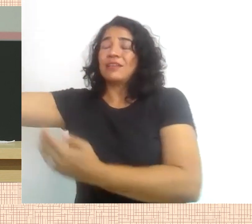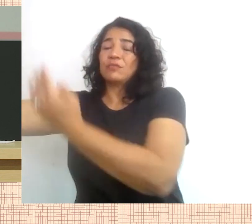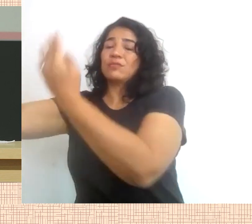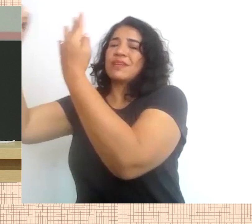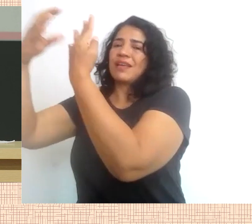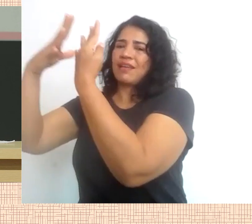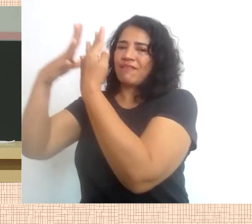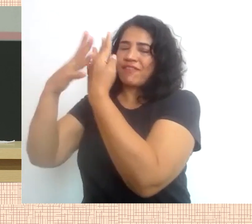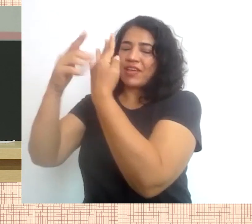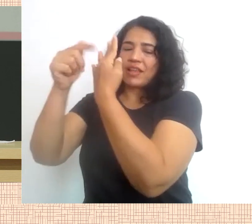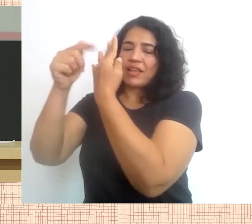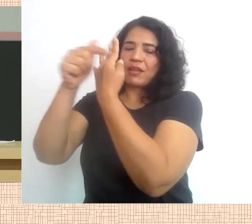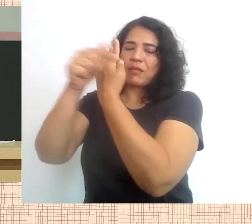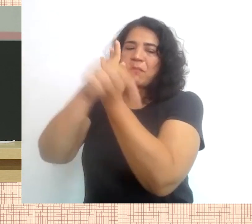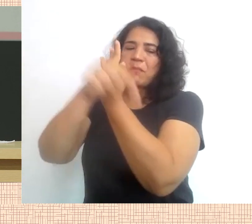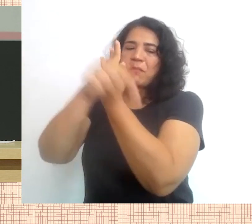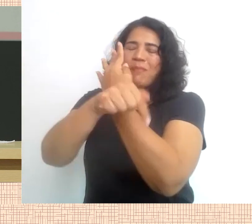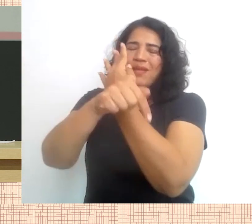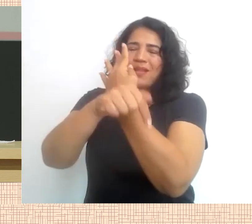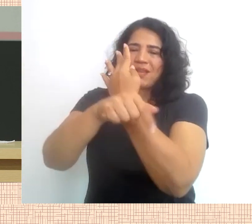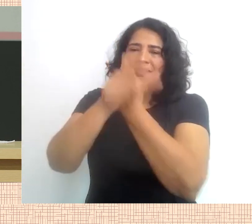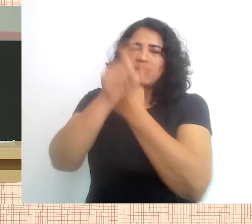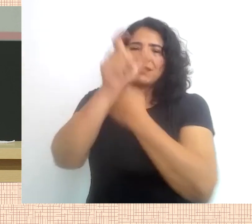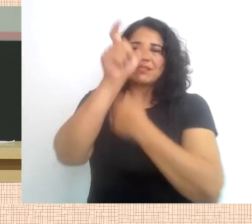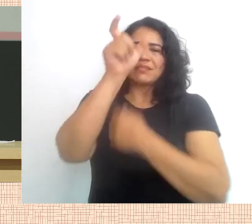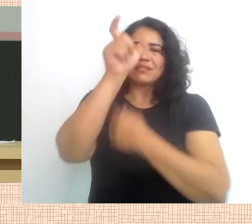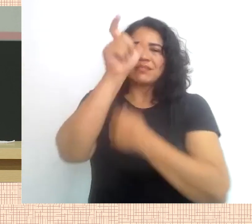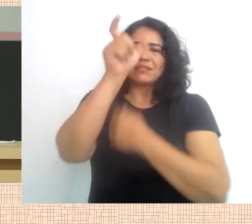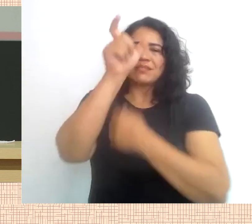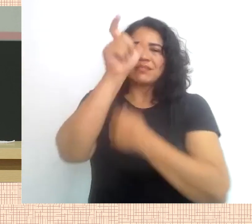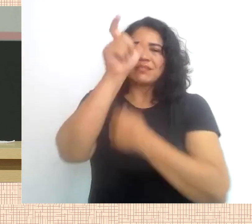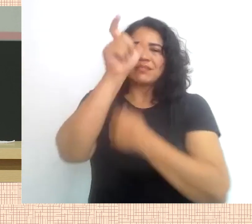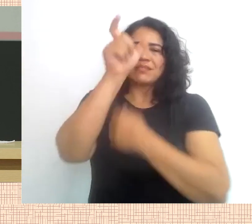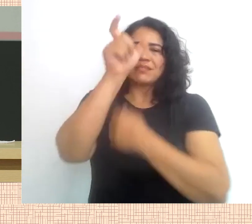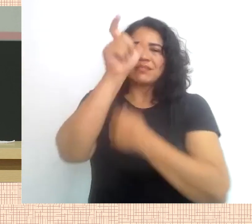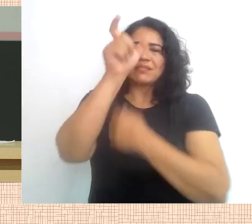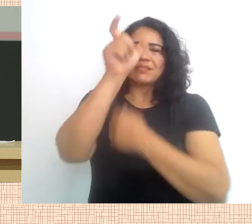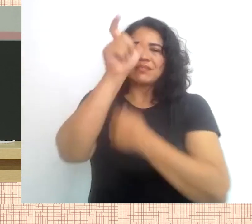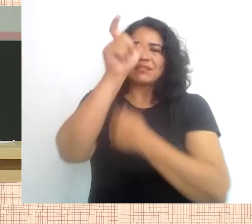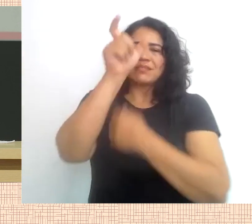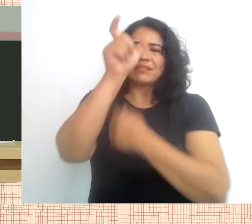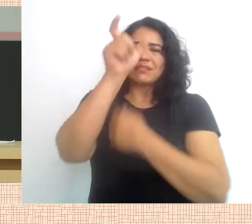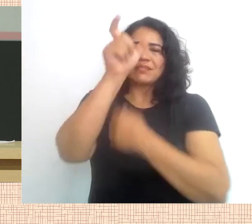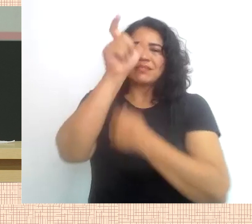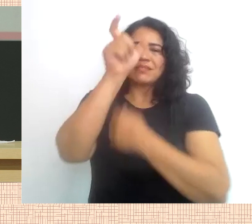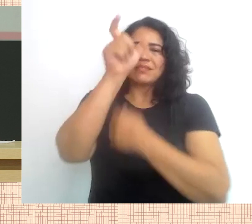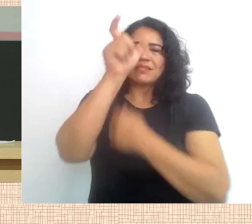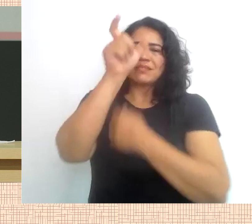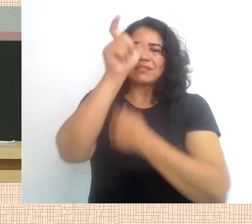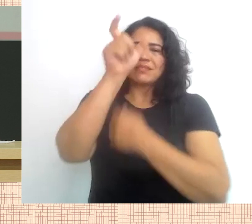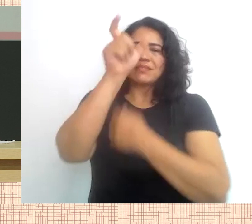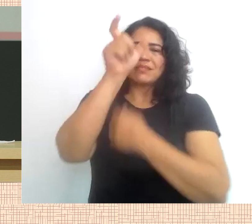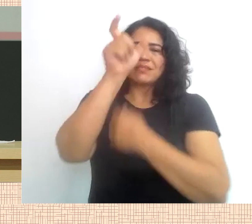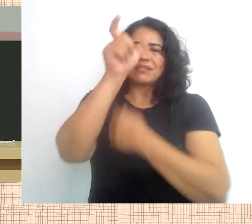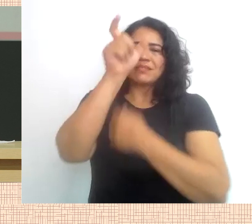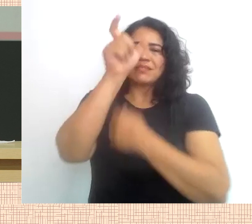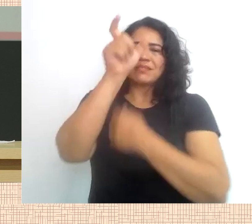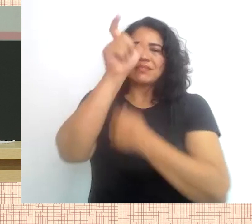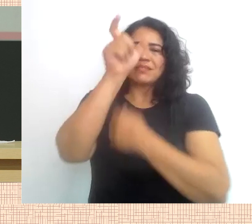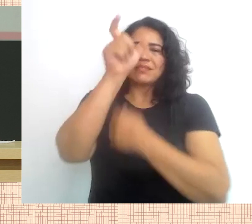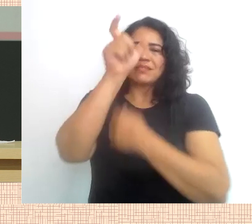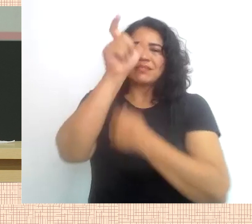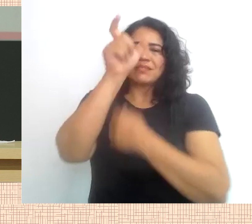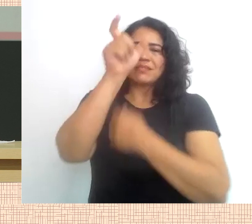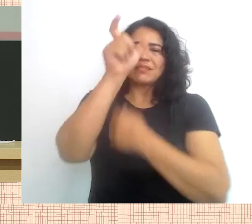irmãos estão me entendendo? Então, existe, irmãos, apenas uma única fonte. Isso não confunde o povo de